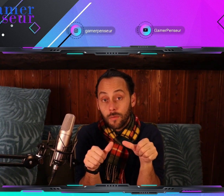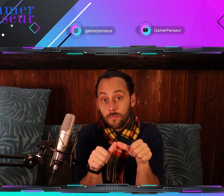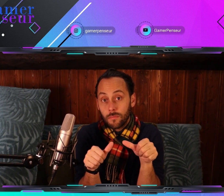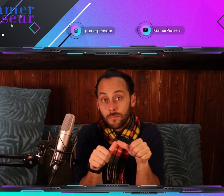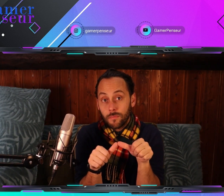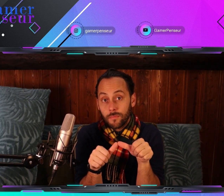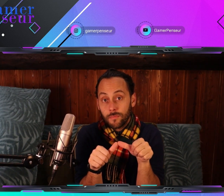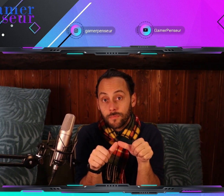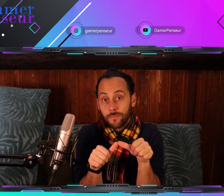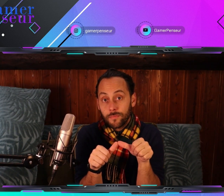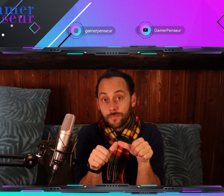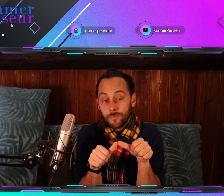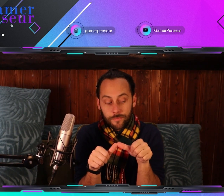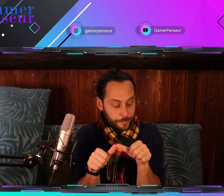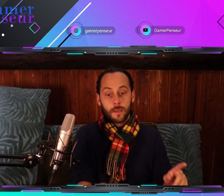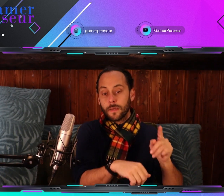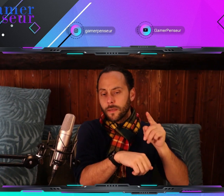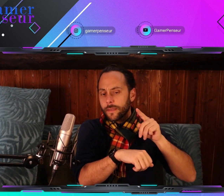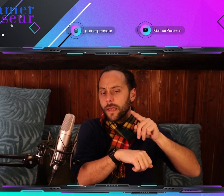quoi?